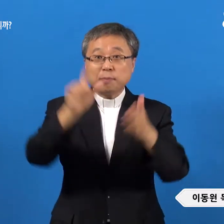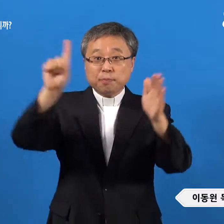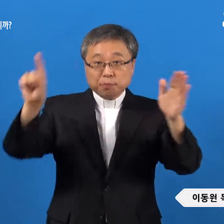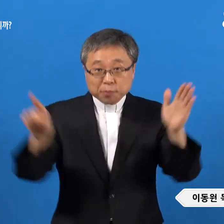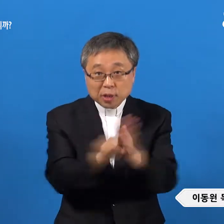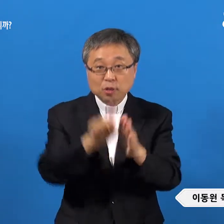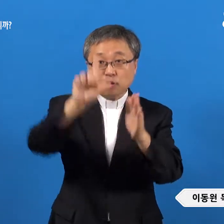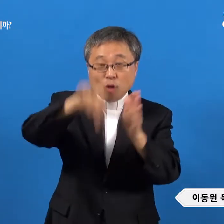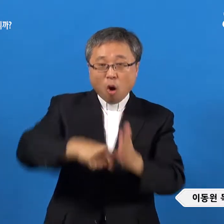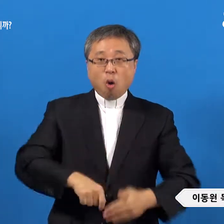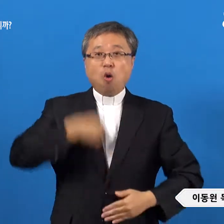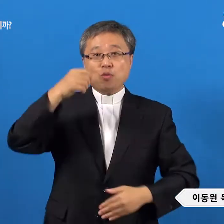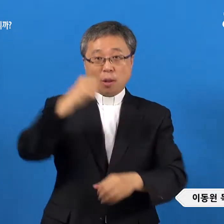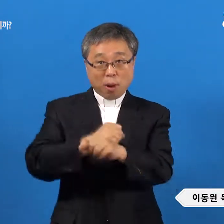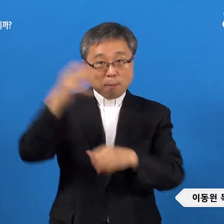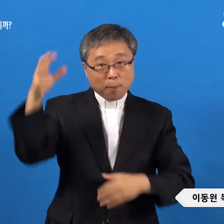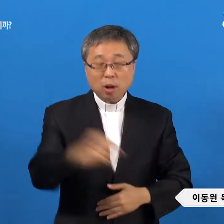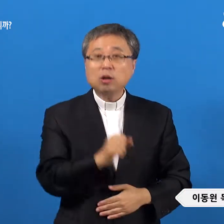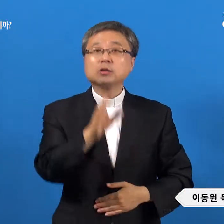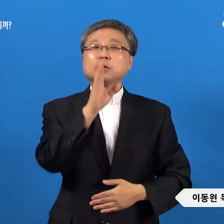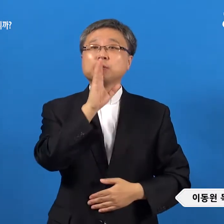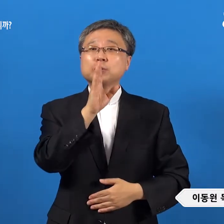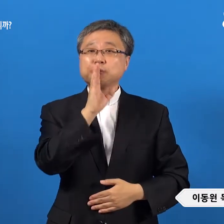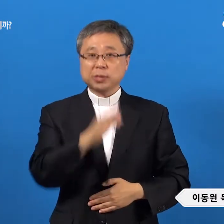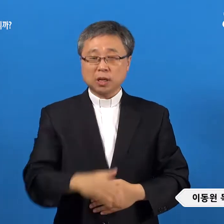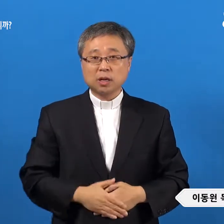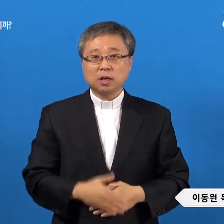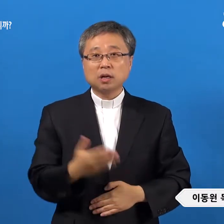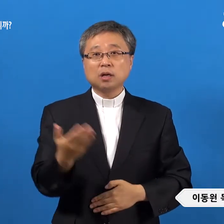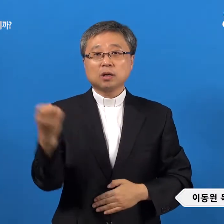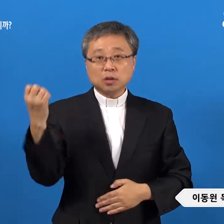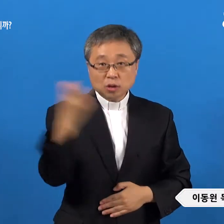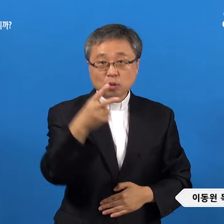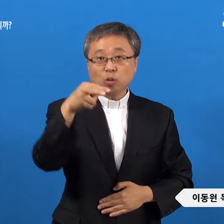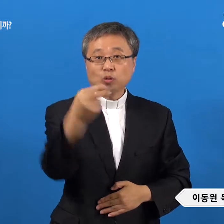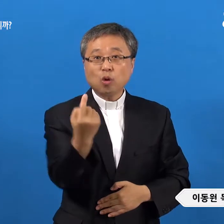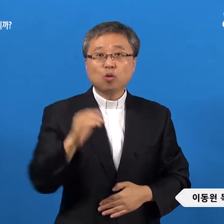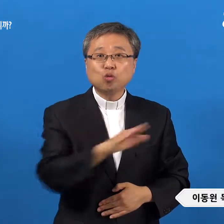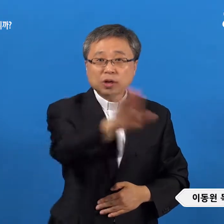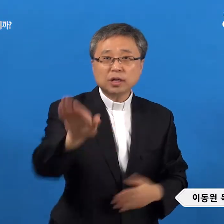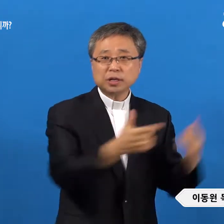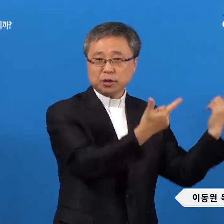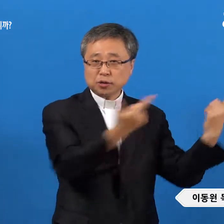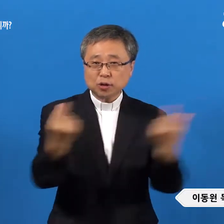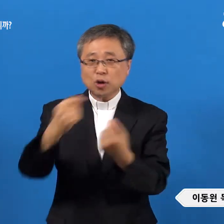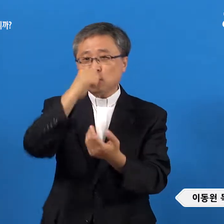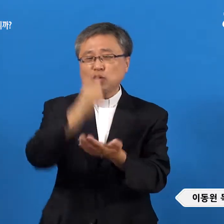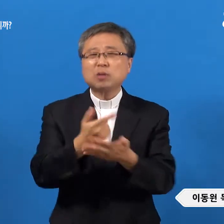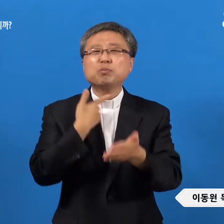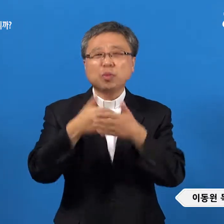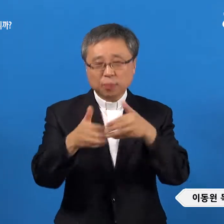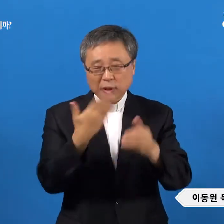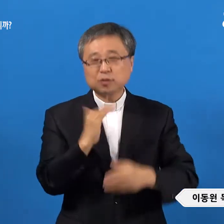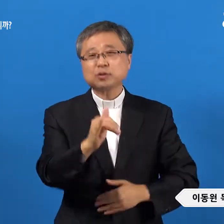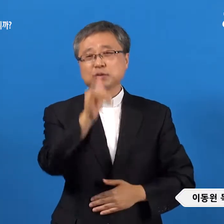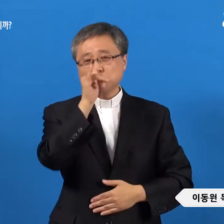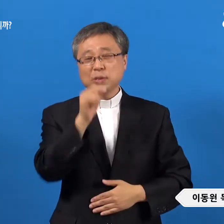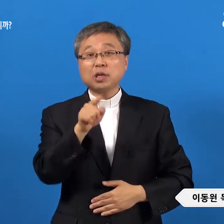순간 의롭다함을 받는 것 사실입니다. 네, 그리고도 우리는 여전히 죄를 범할 수가 있습니다. 이것도 또한